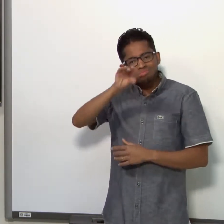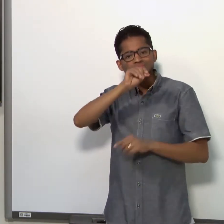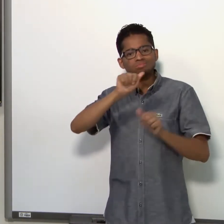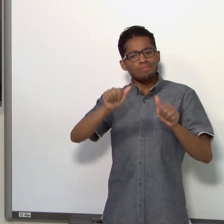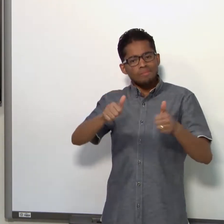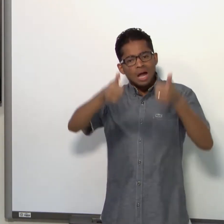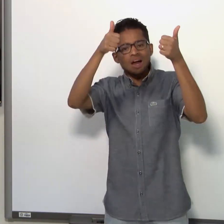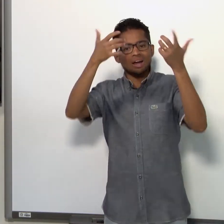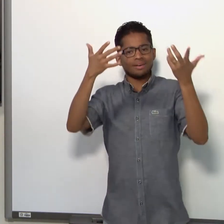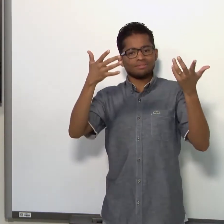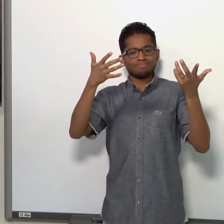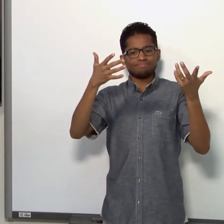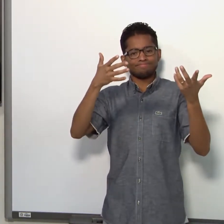apoio para desenvolver a fala.